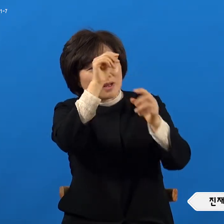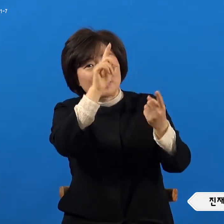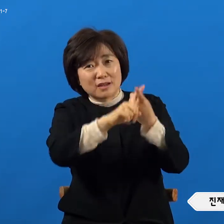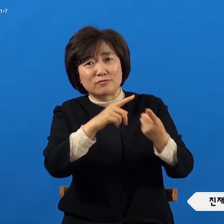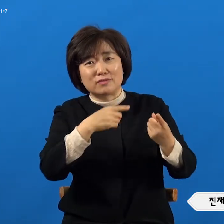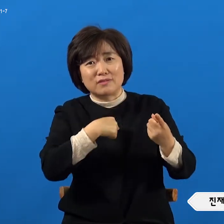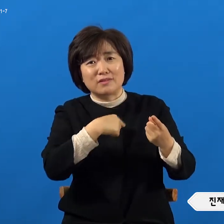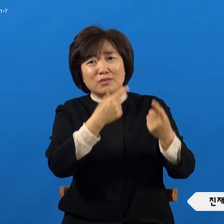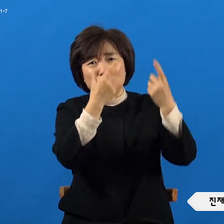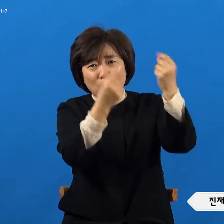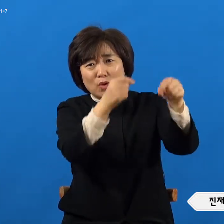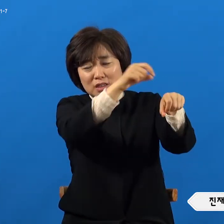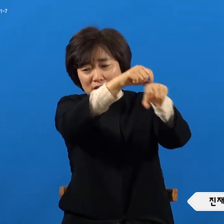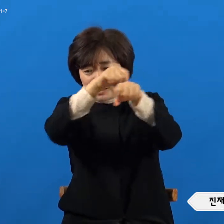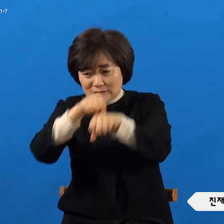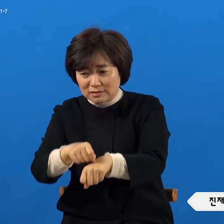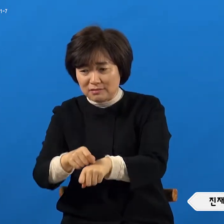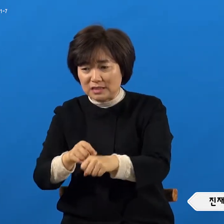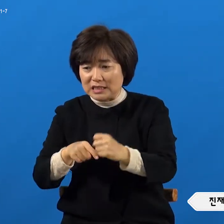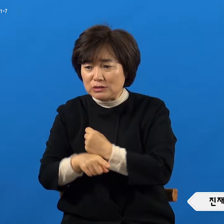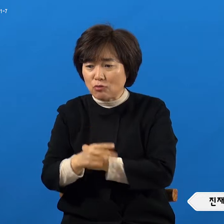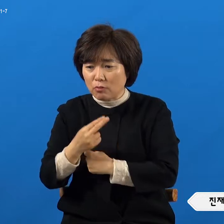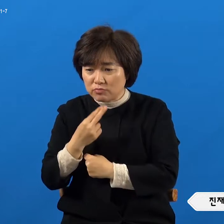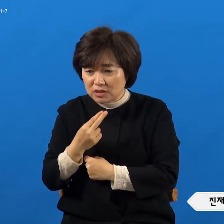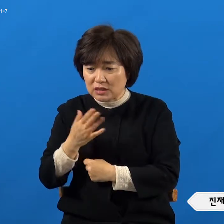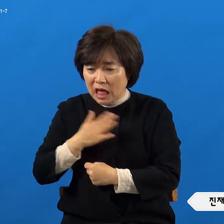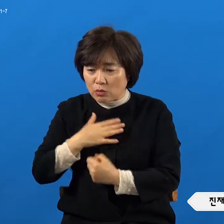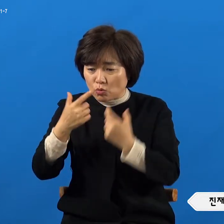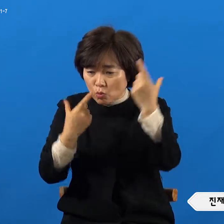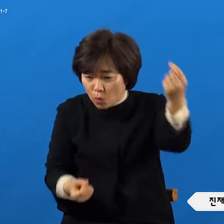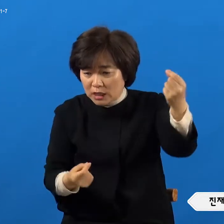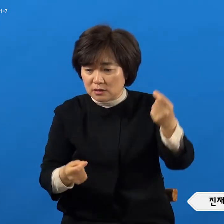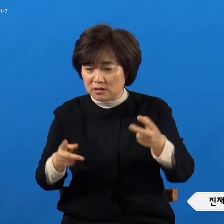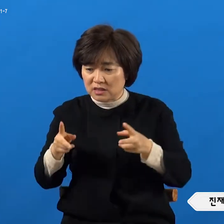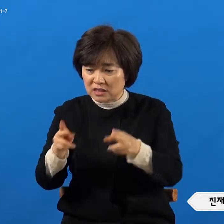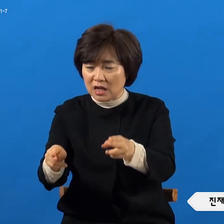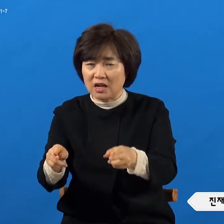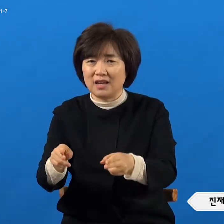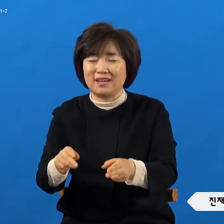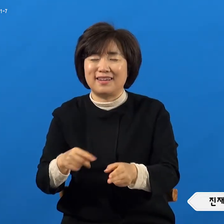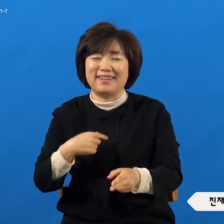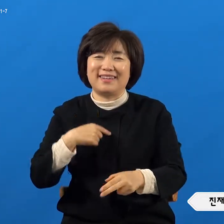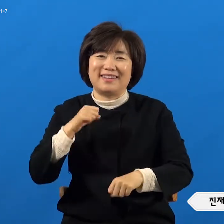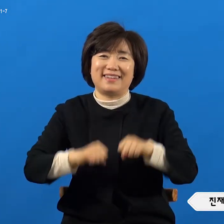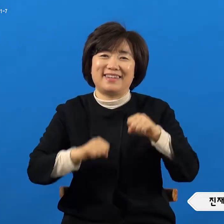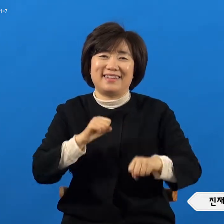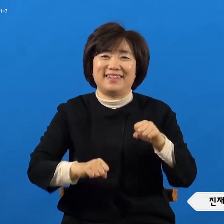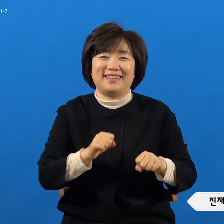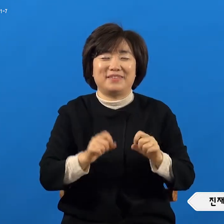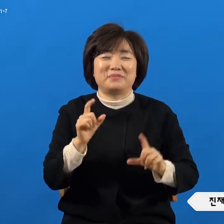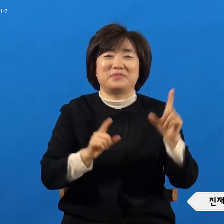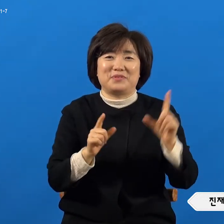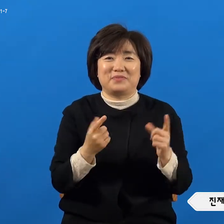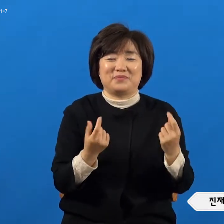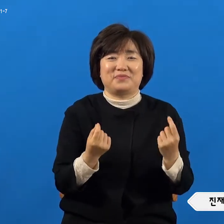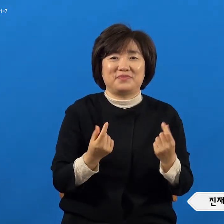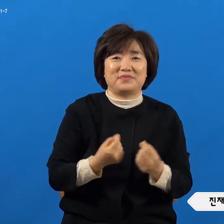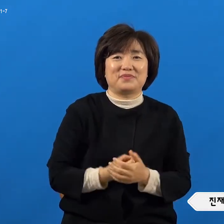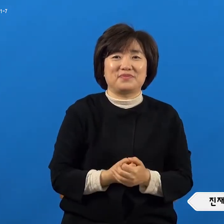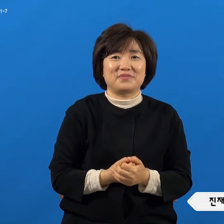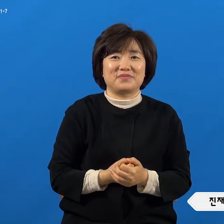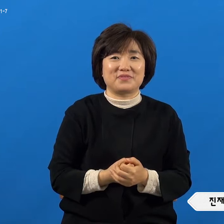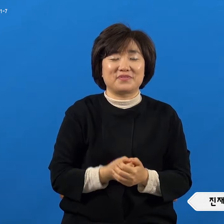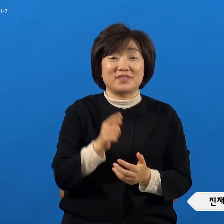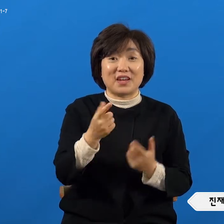되어서 특별한 의미 없이 그렇게 계속되는 우리의 삶의 모습이 있지는 않습니까?